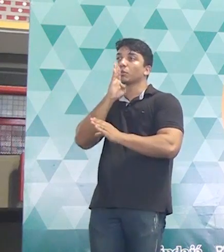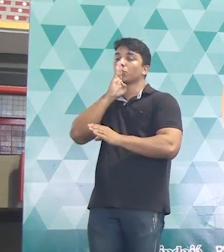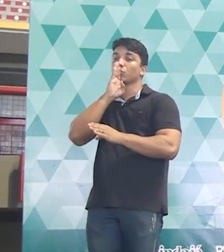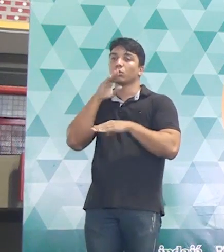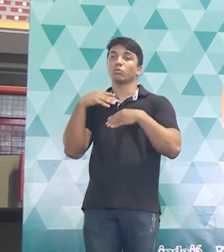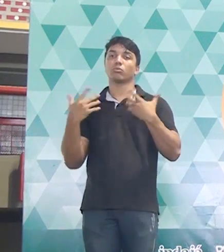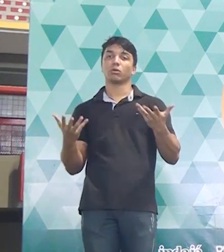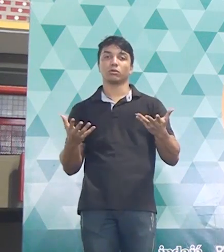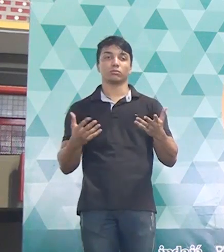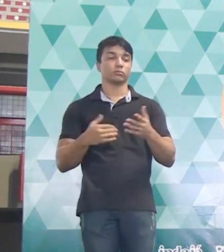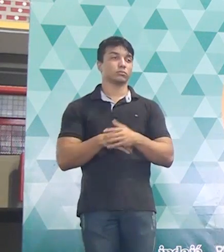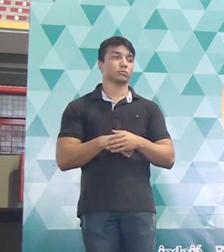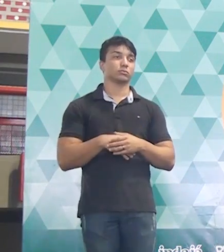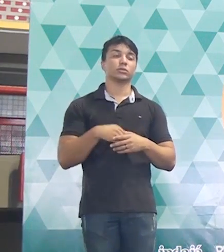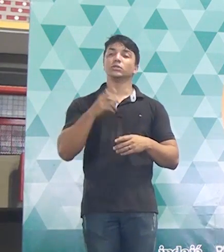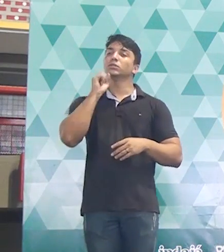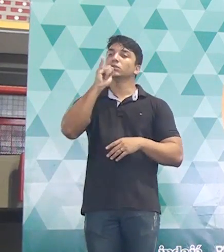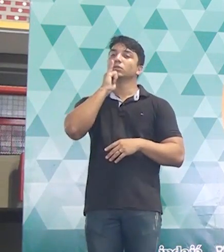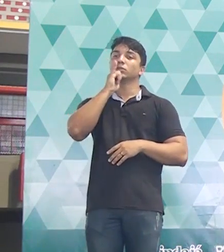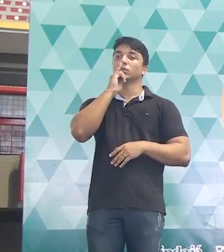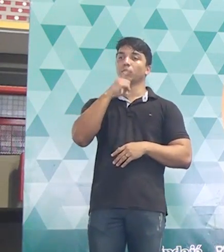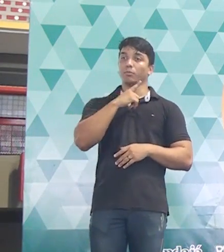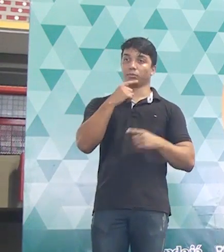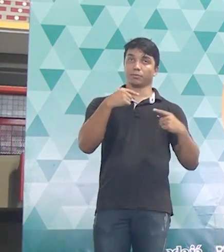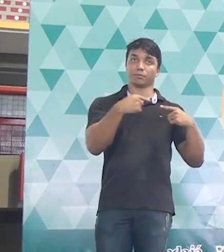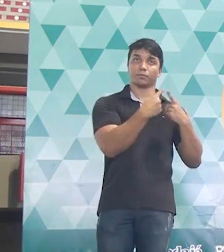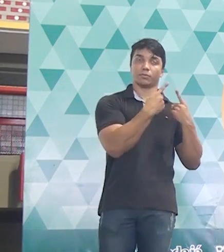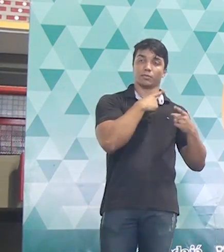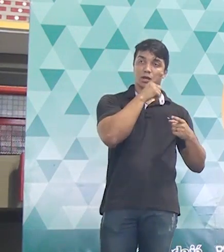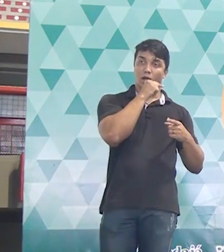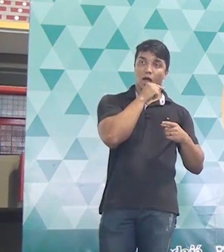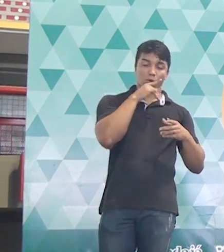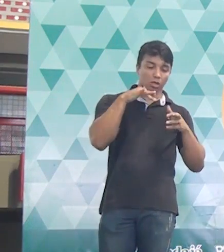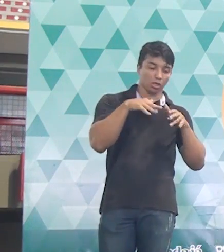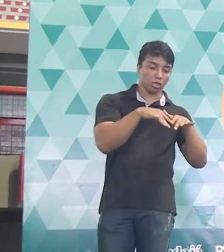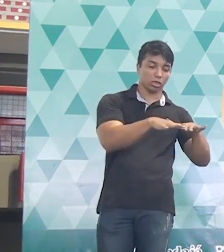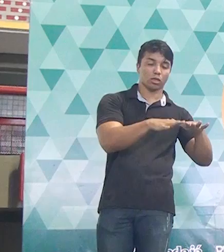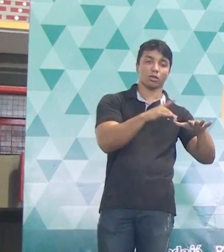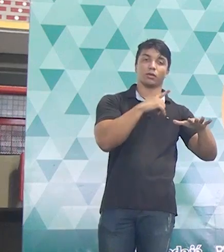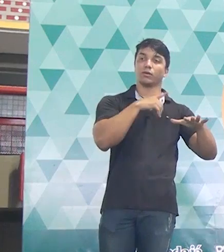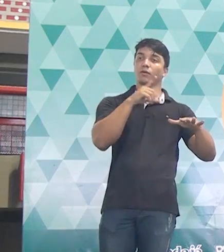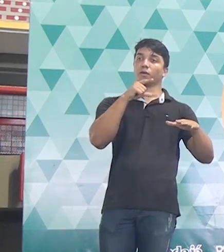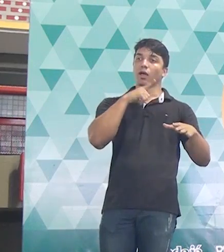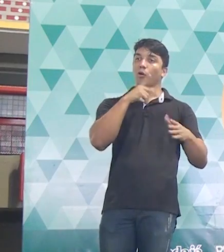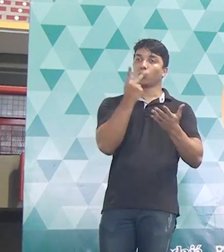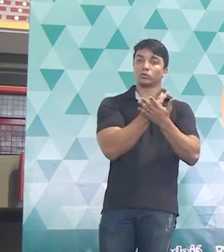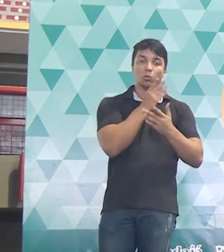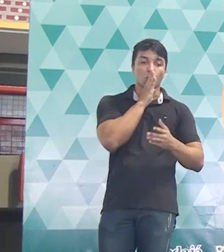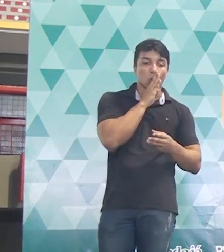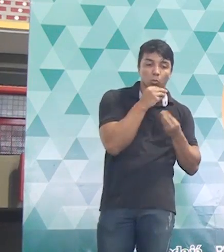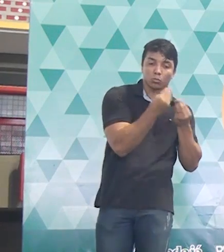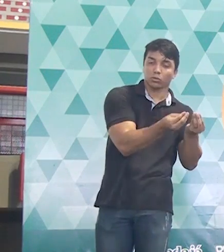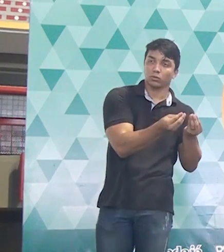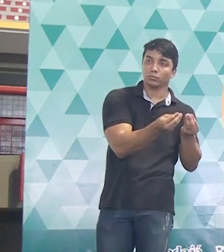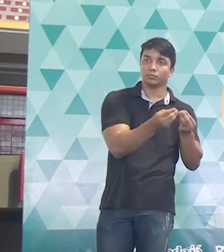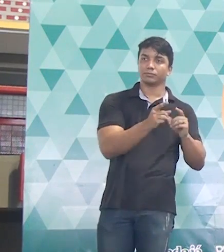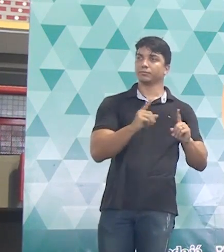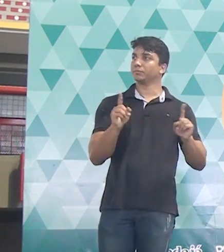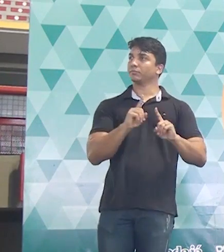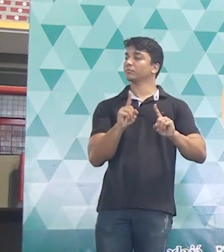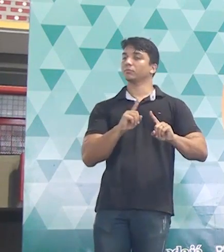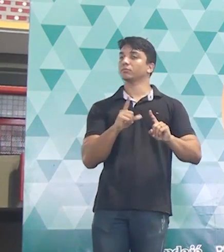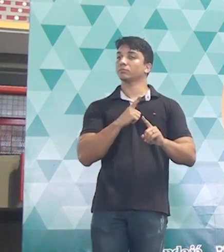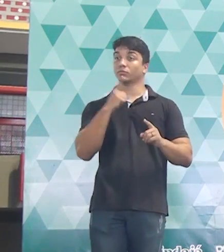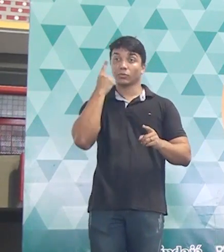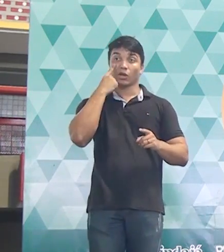da água? Pessoal, quando o ácido foi para dentro da água, o ácido neutralizou a água? Não. Daqui a